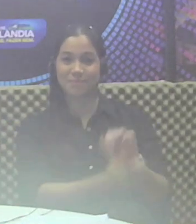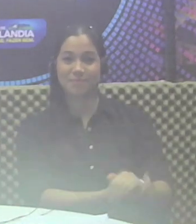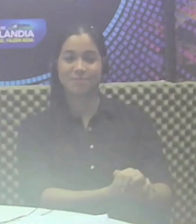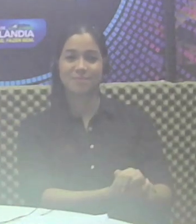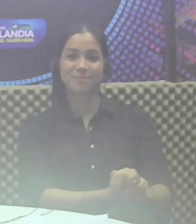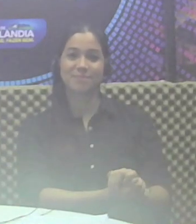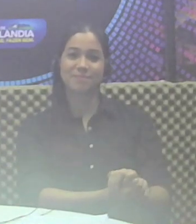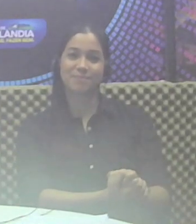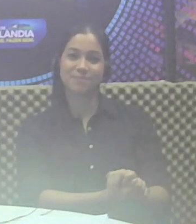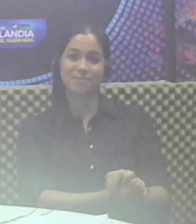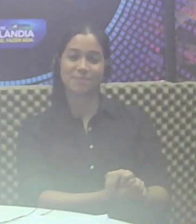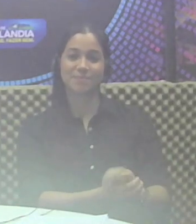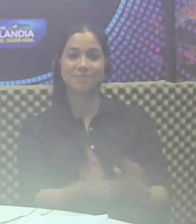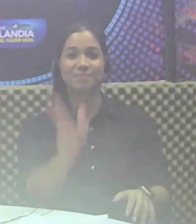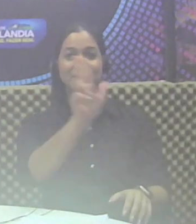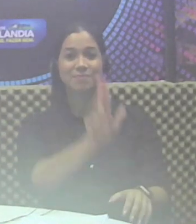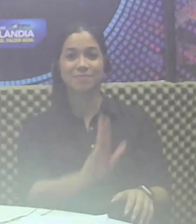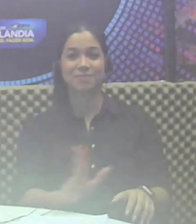gente!